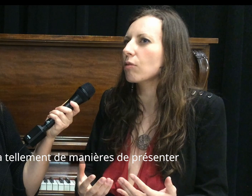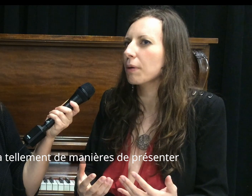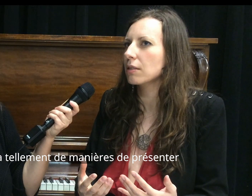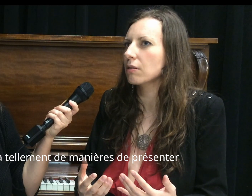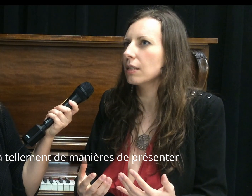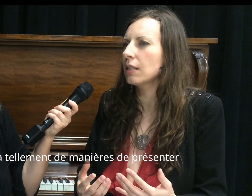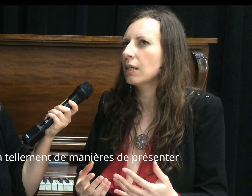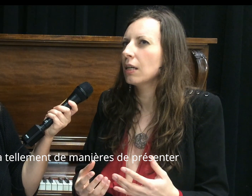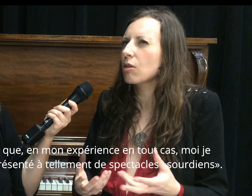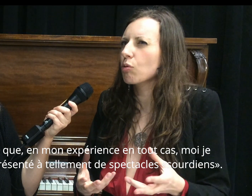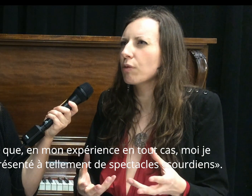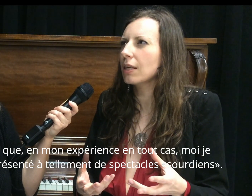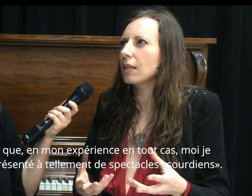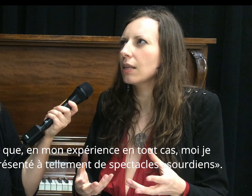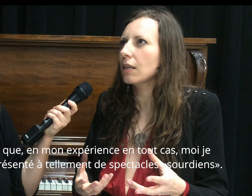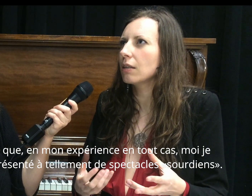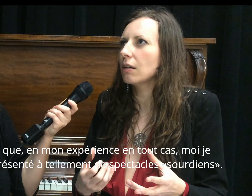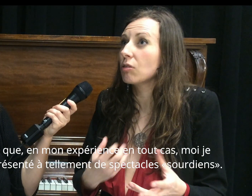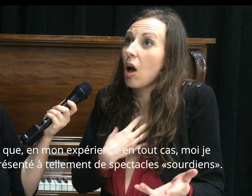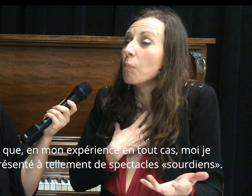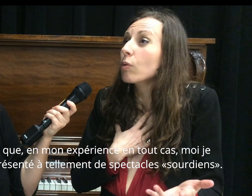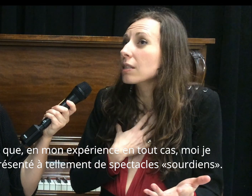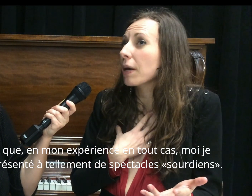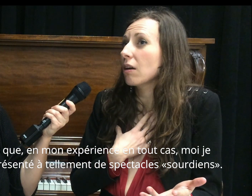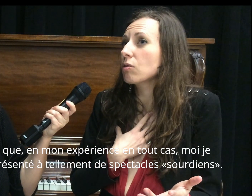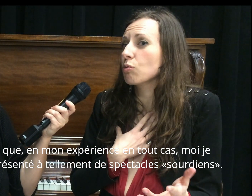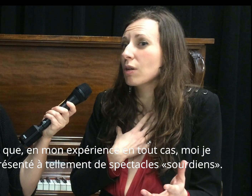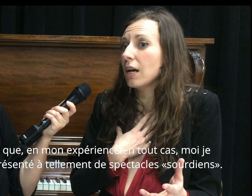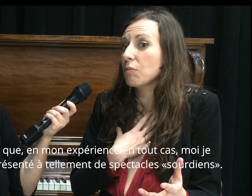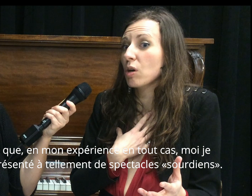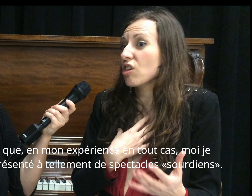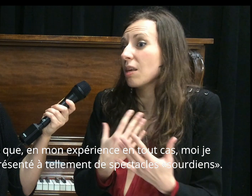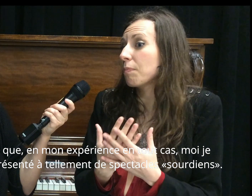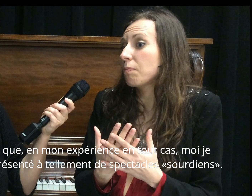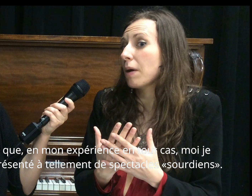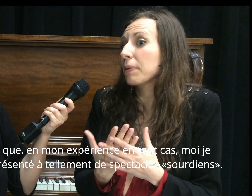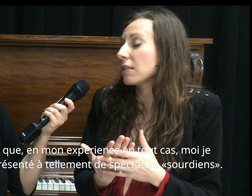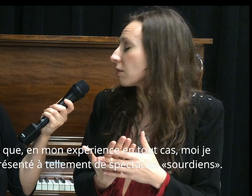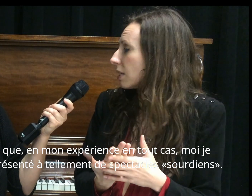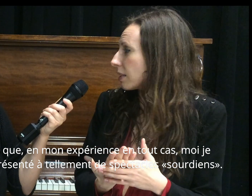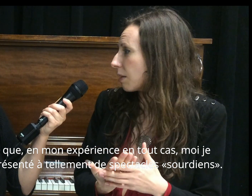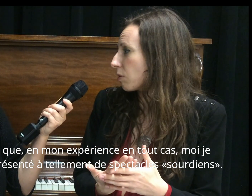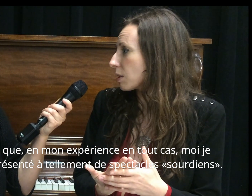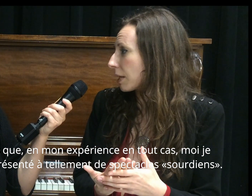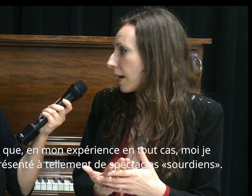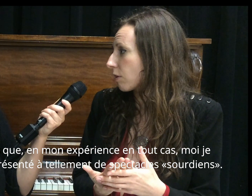de présenter et je trouvais qu'en mon expérience en tout cas, moi j'étais pas présentée à tellement de